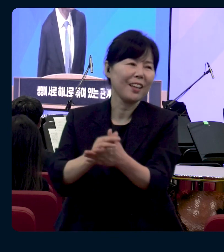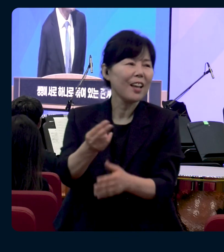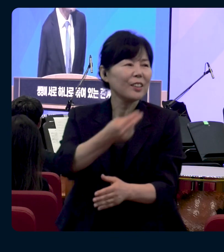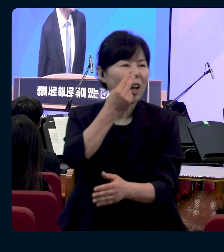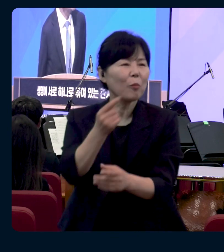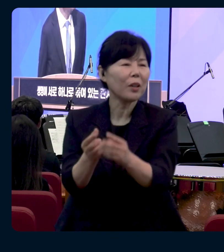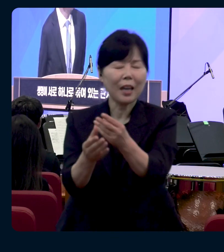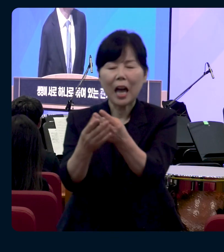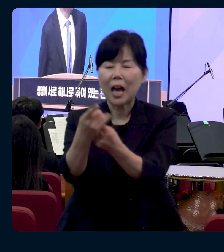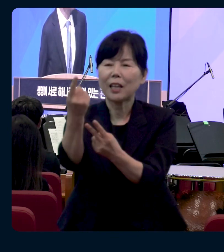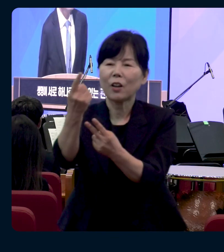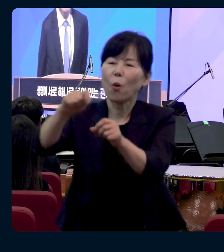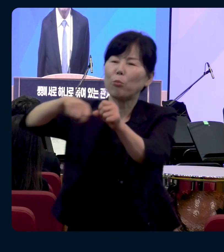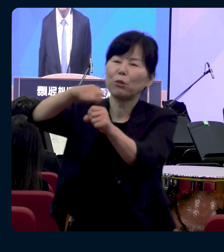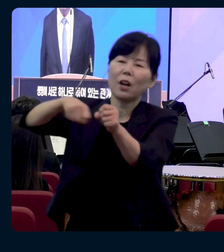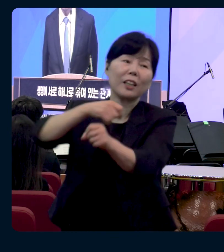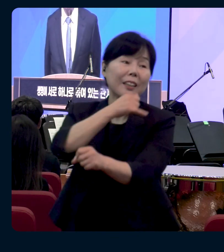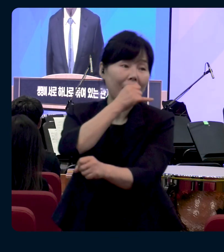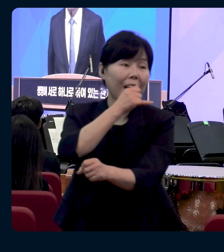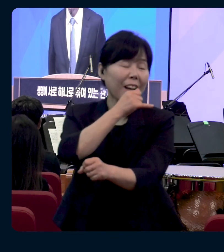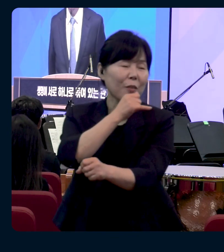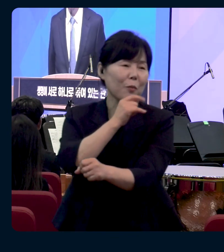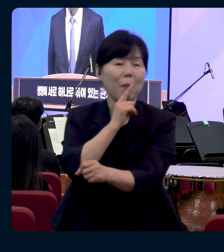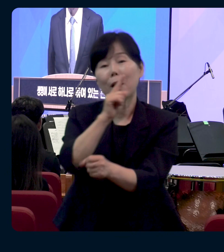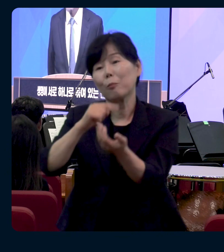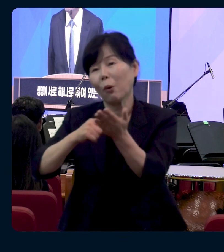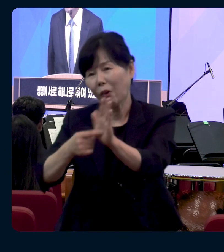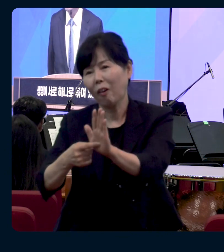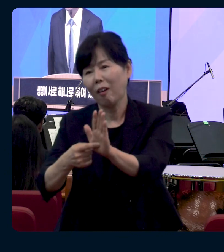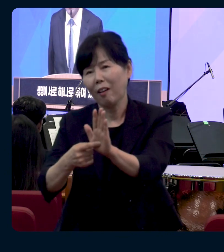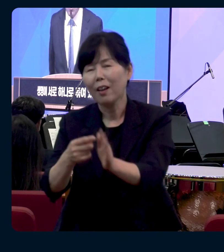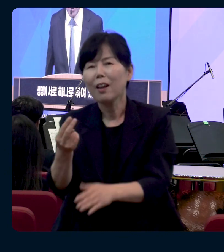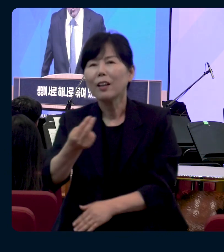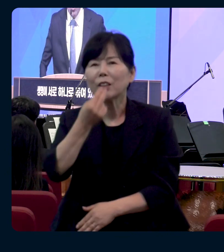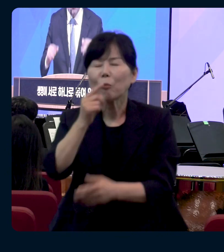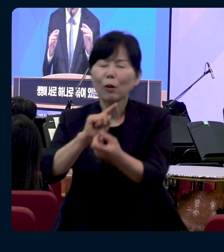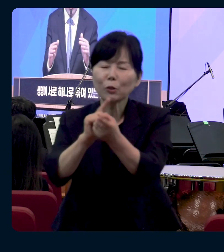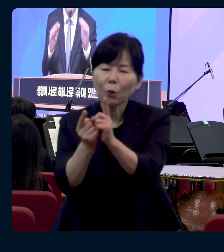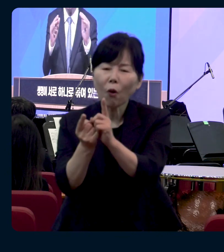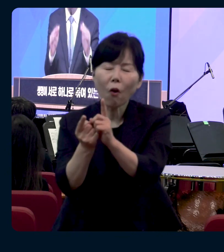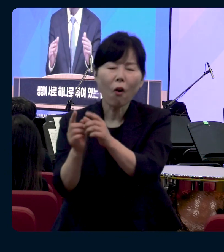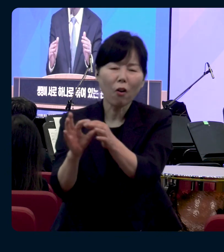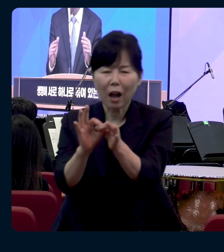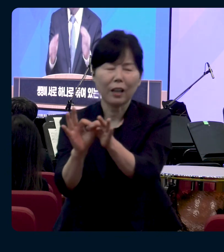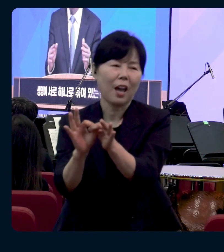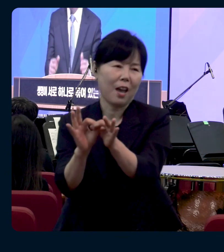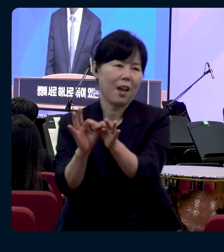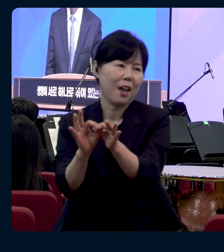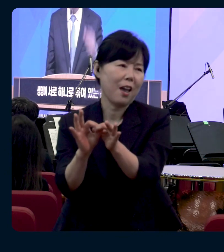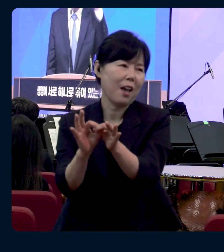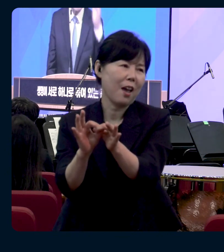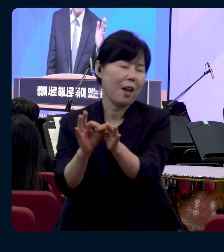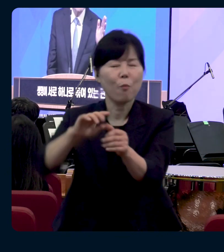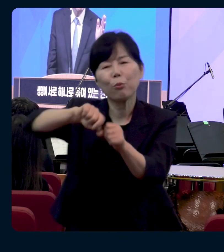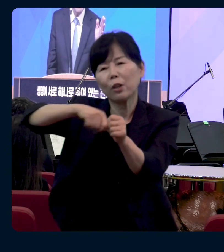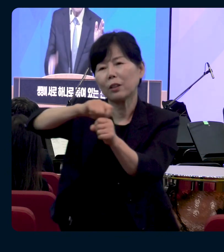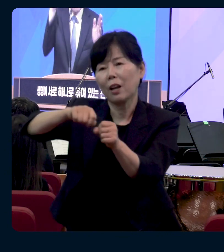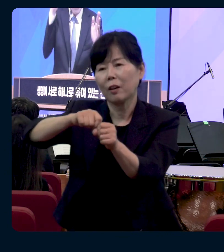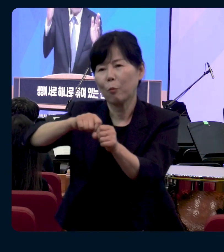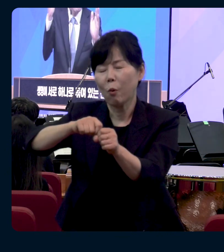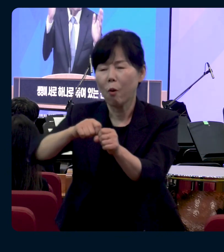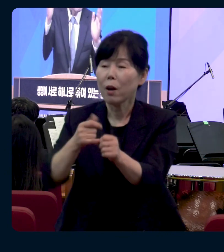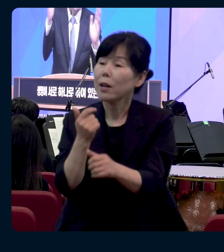생명이 서로 하나로 묶여 있다는 이 표현, 생명이 서로 하나로 묶여 있는 관계, 이거는요